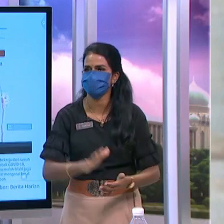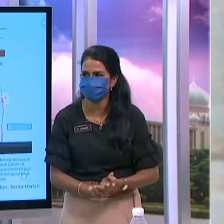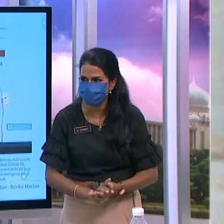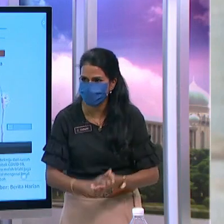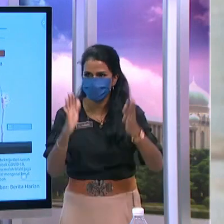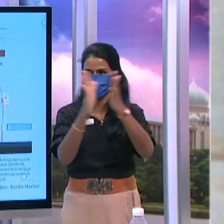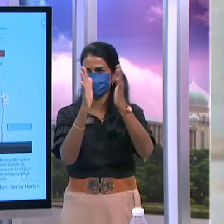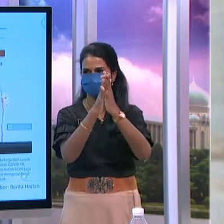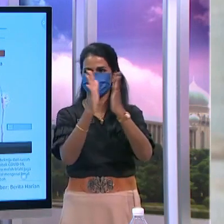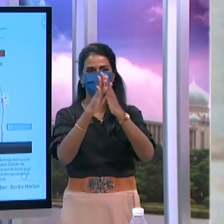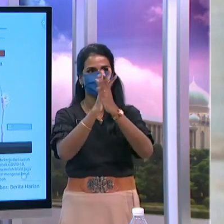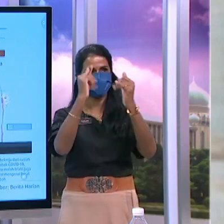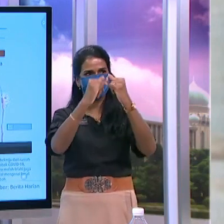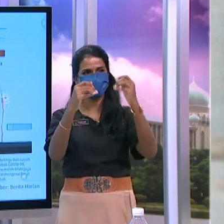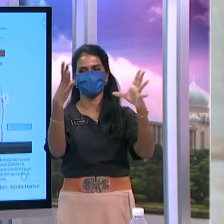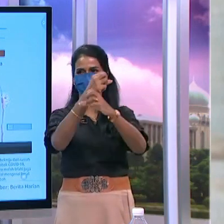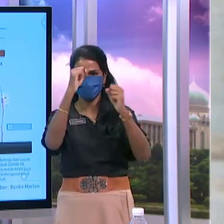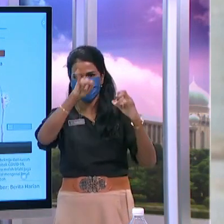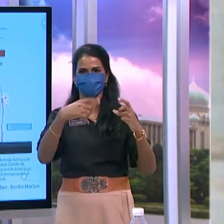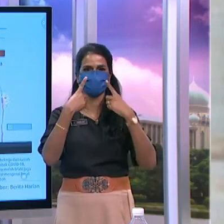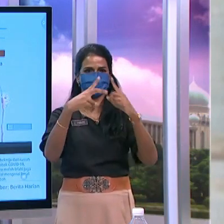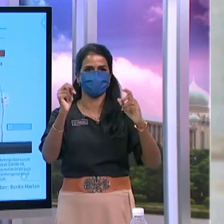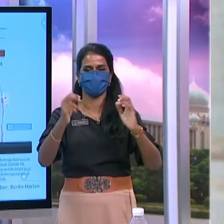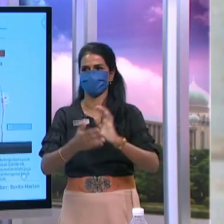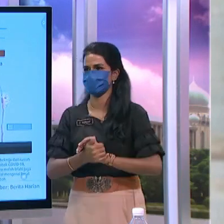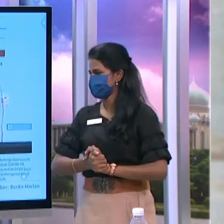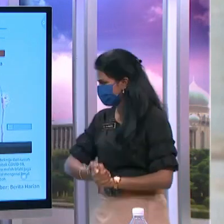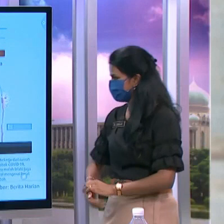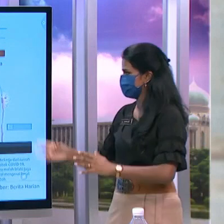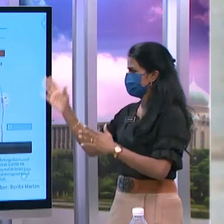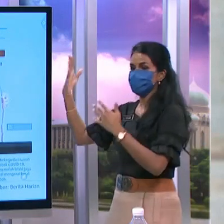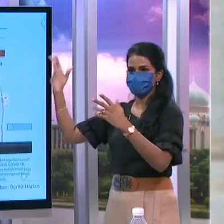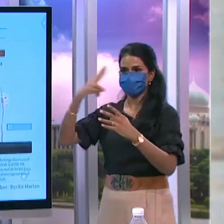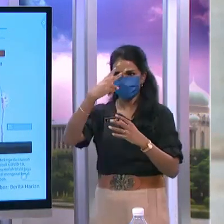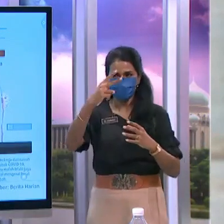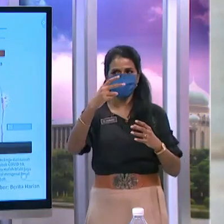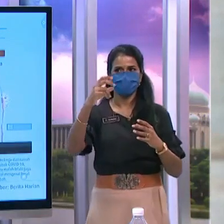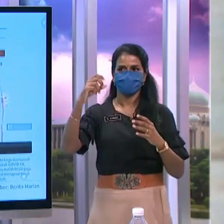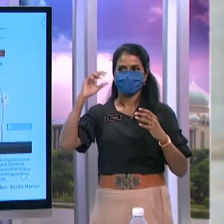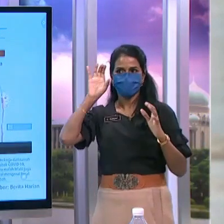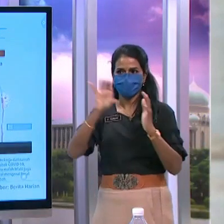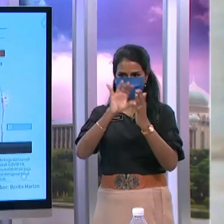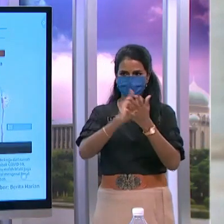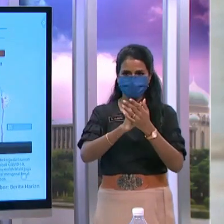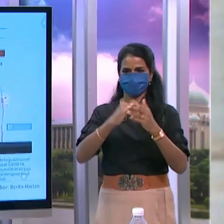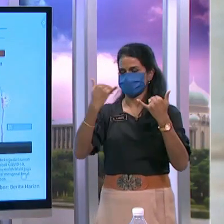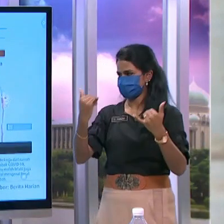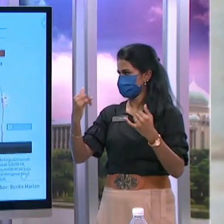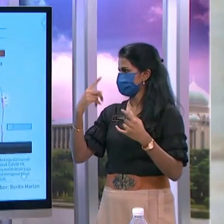Obesiti. Betul. Ah. Akhirnya dapat juga jawab. Okey. Sudah tengok gambar itu kan? Okey, sekarang